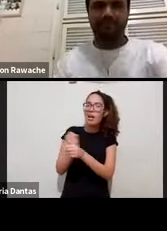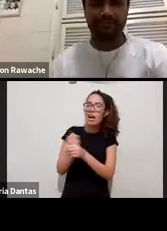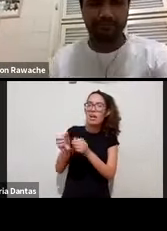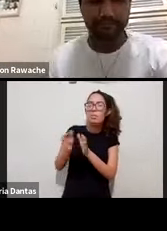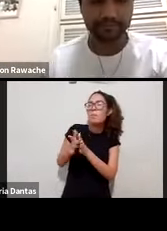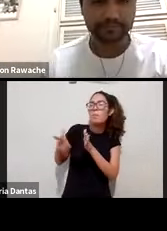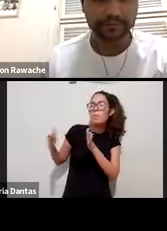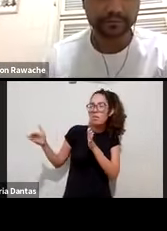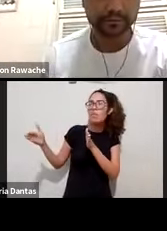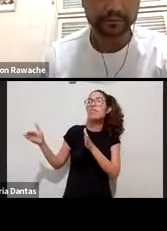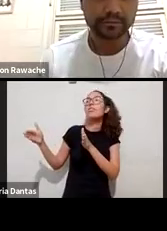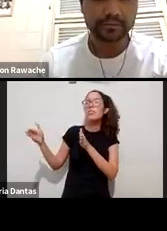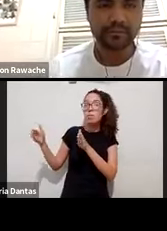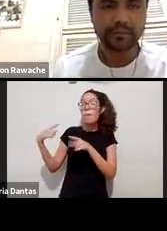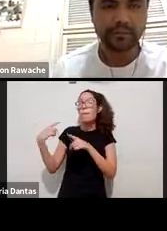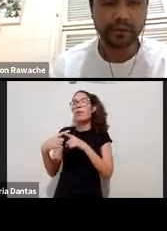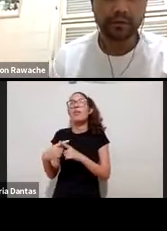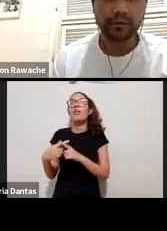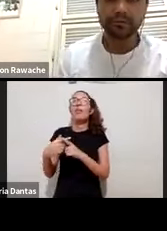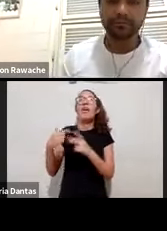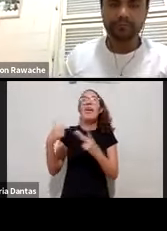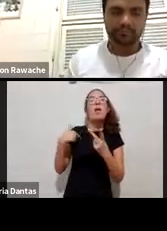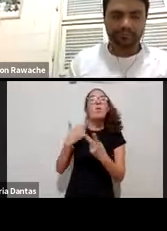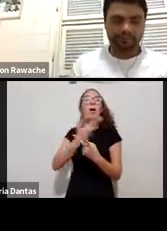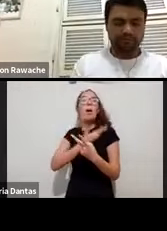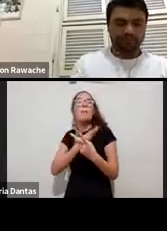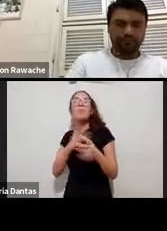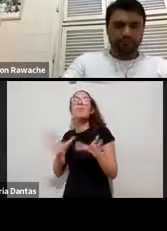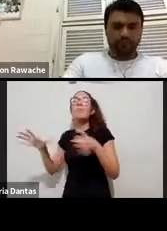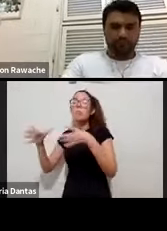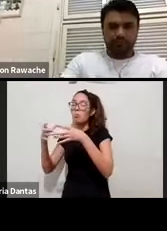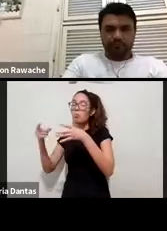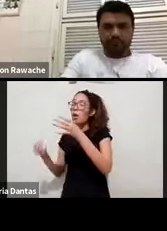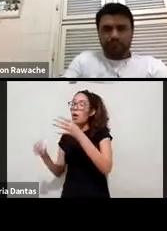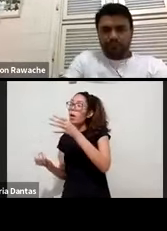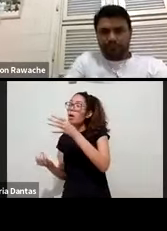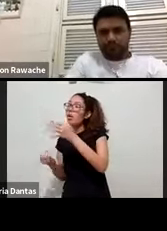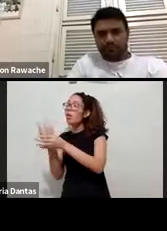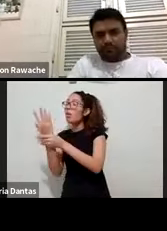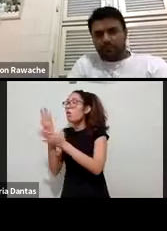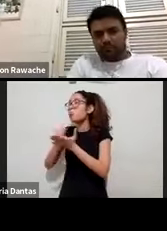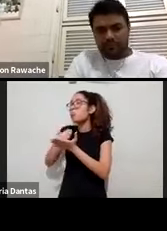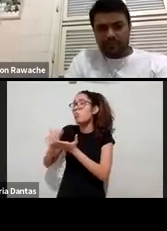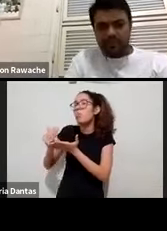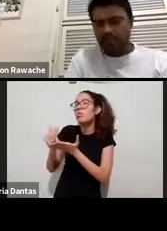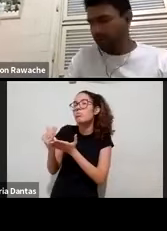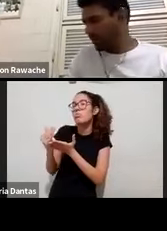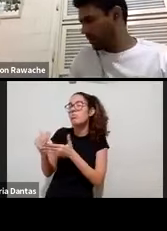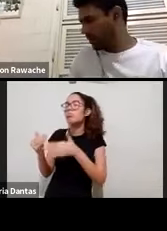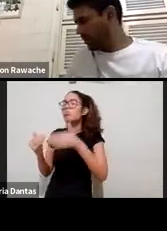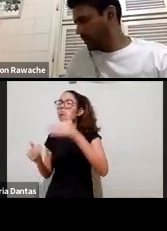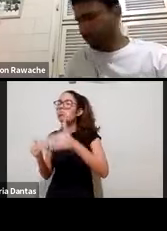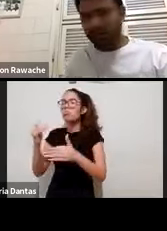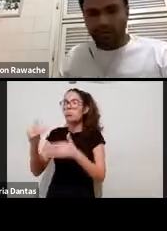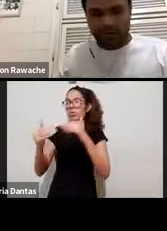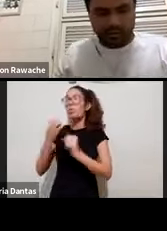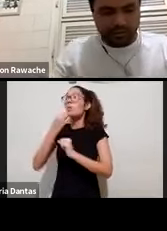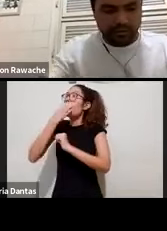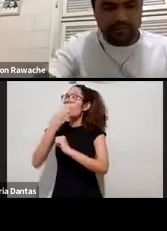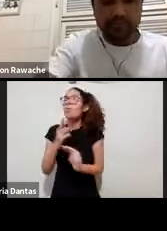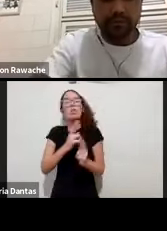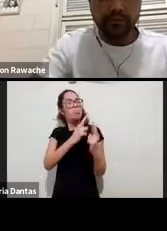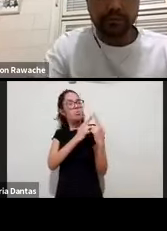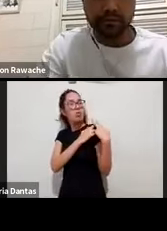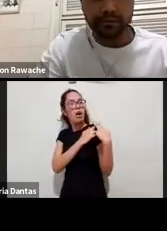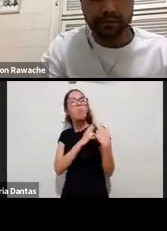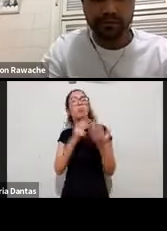porque eu, Ramon, Bob e alguns outros companheiros, né, fundou ainda no tempo do Movimento Estudantil, então, para a gente é um dever histórico estar aqui, é